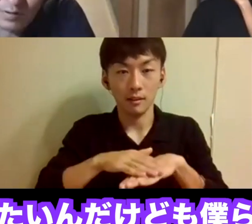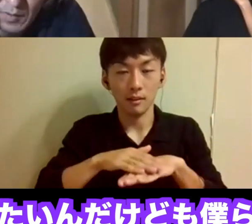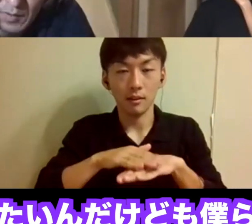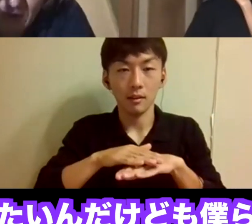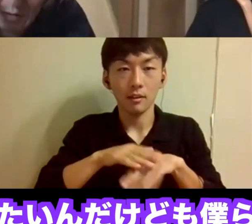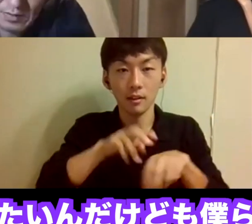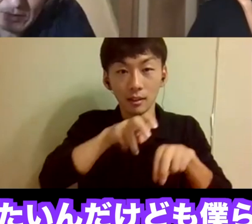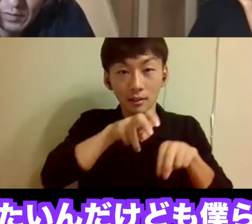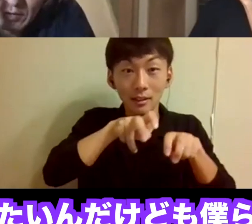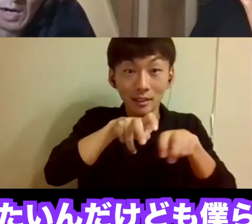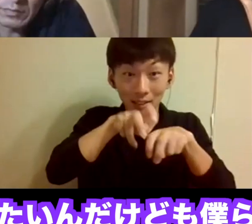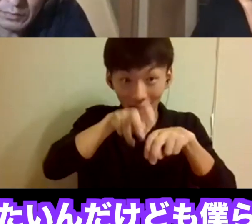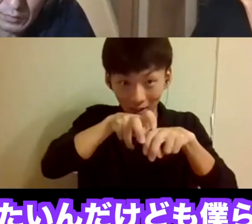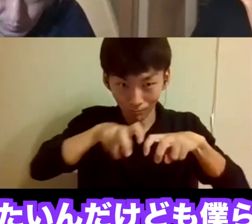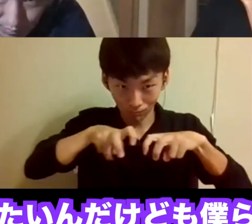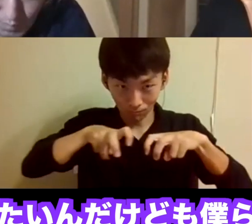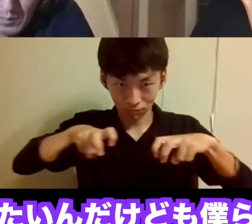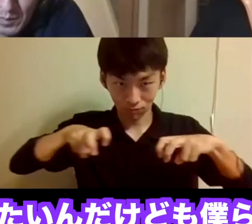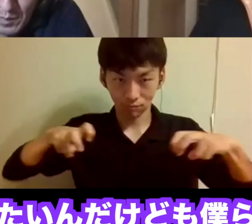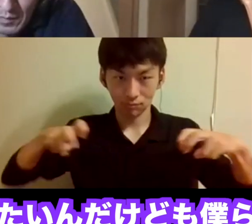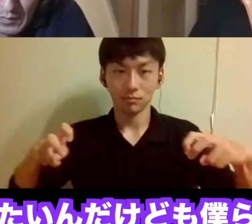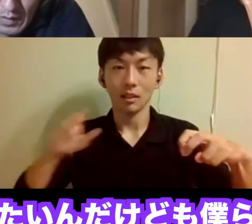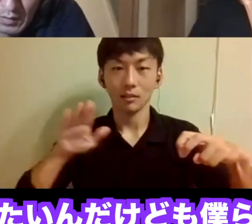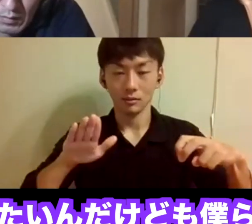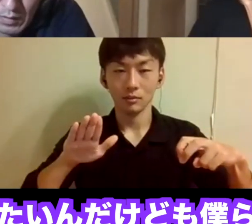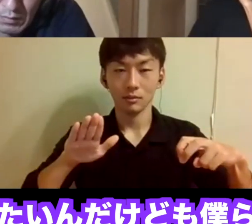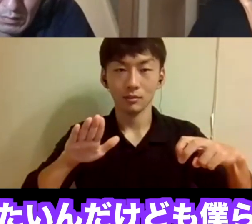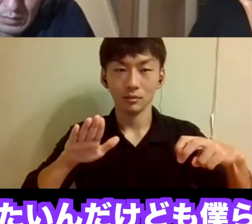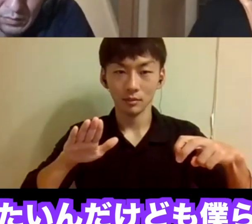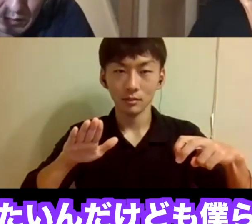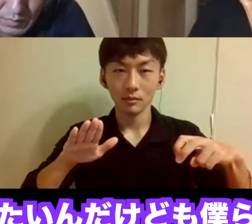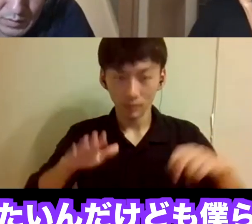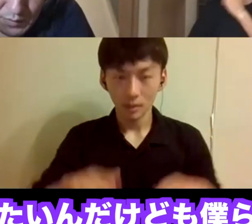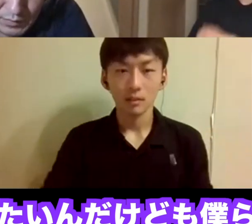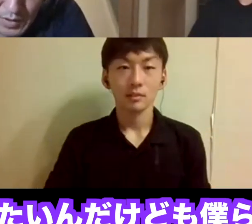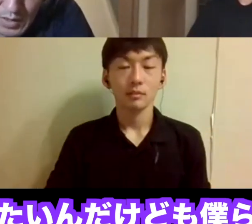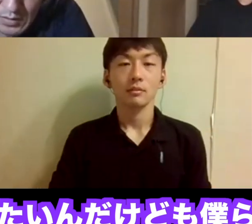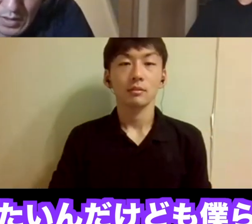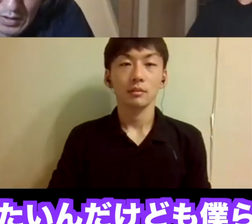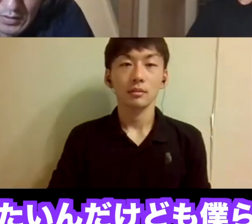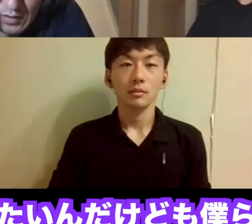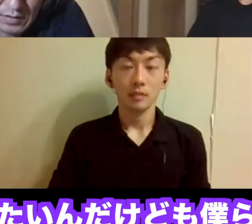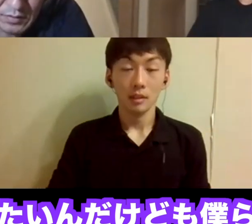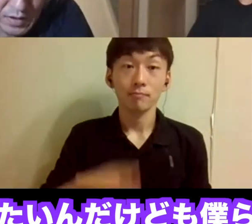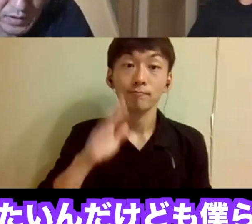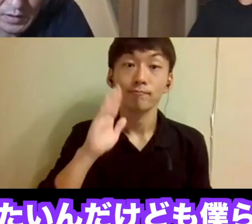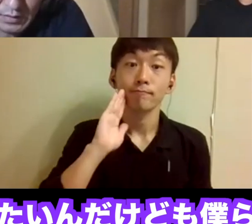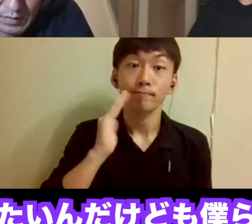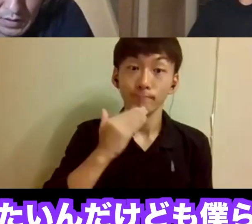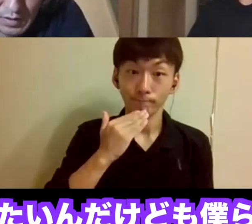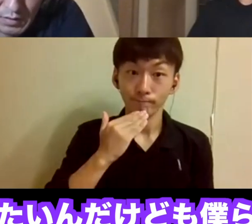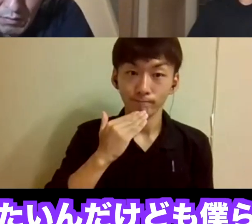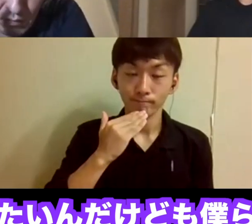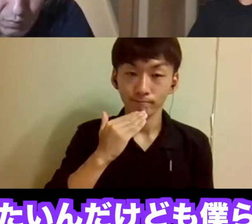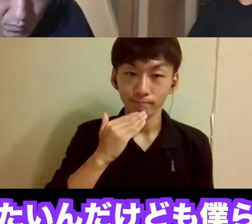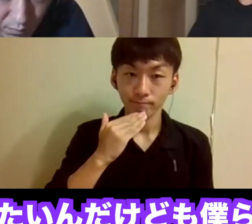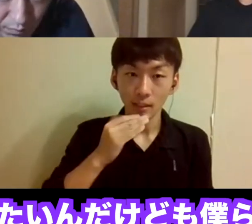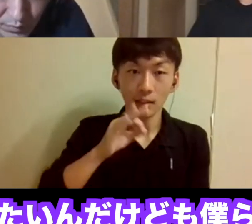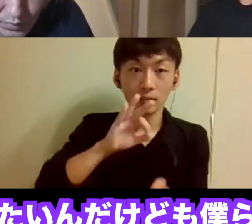ばグラウンドですよこれをそのデフの皆さんが使うにあたってここをこういうところ